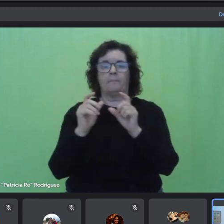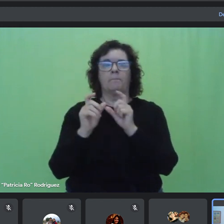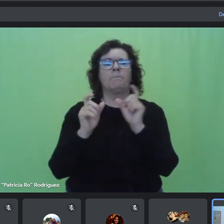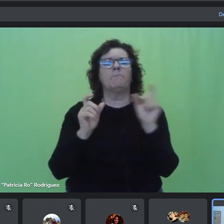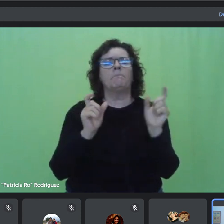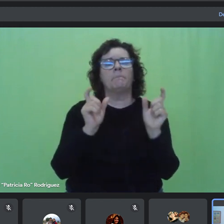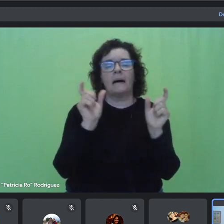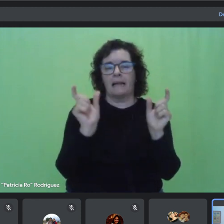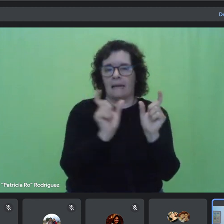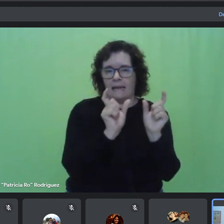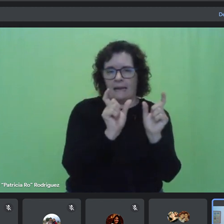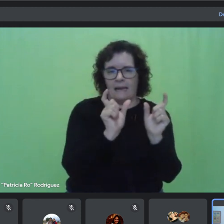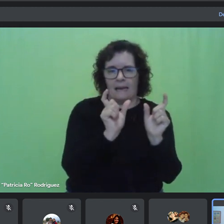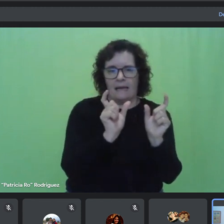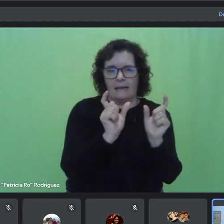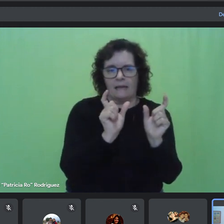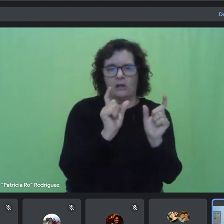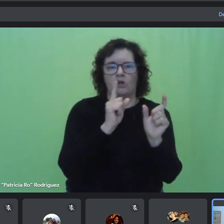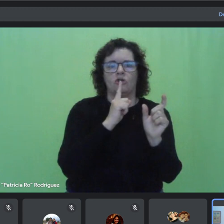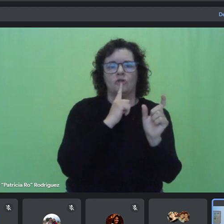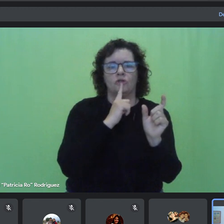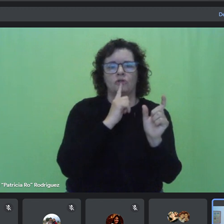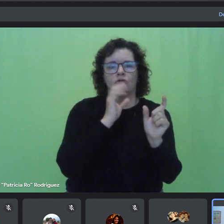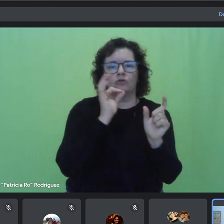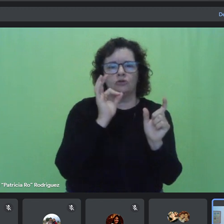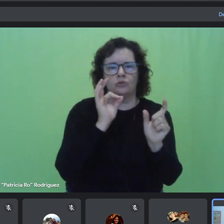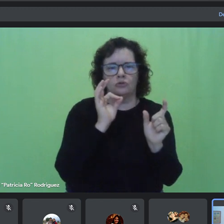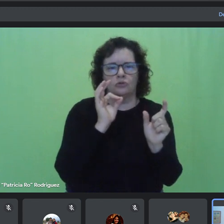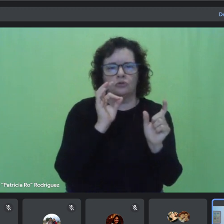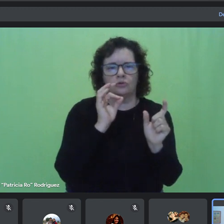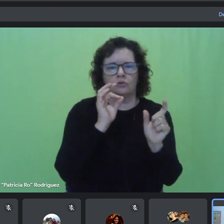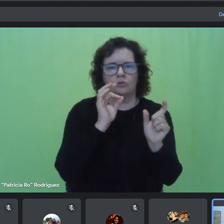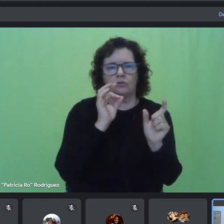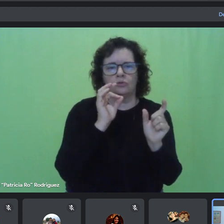acá, is to harness y después tenemos to shape.